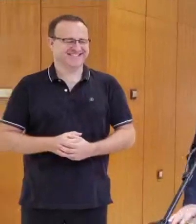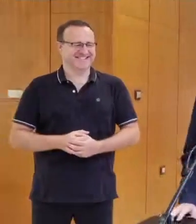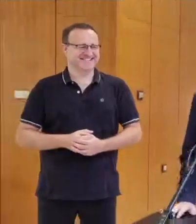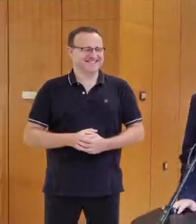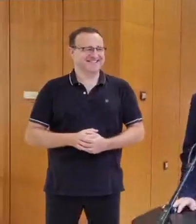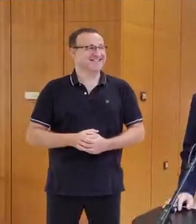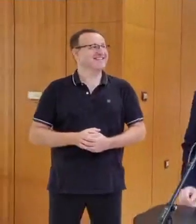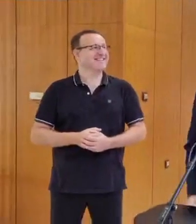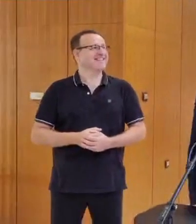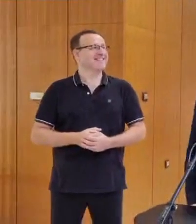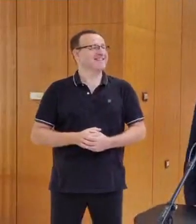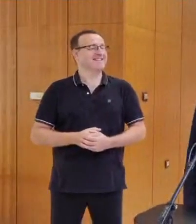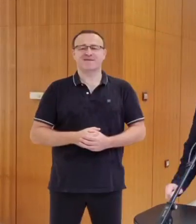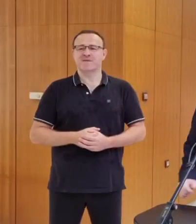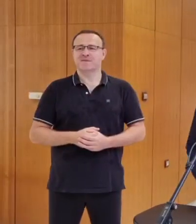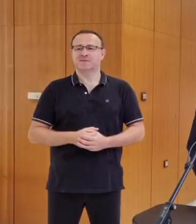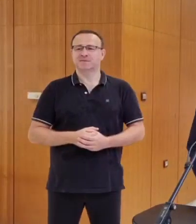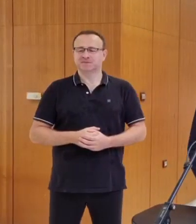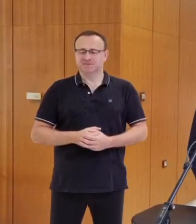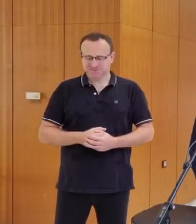Si nepokazil niečo.